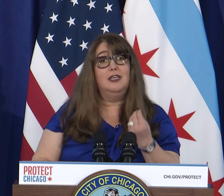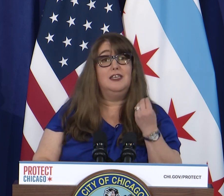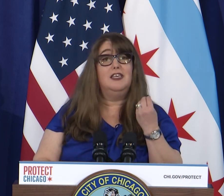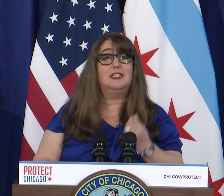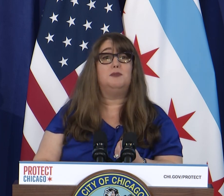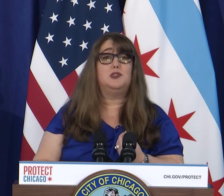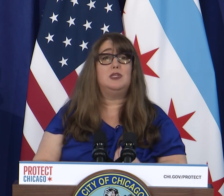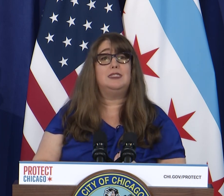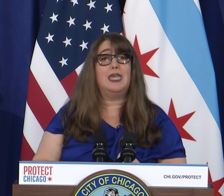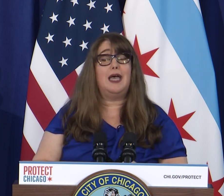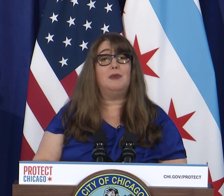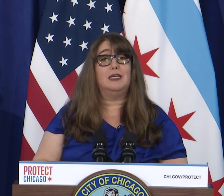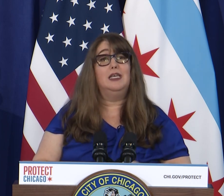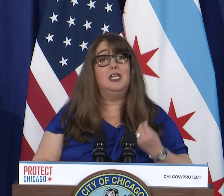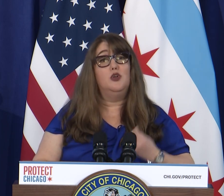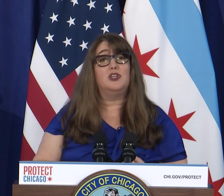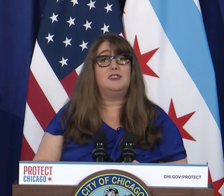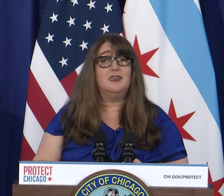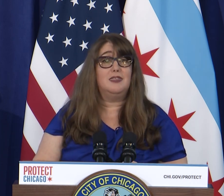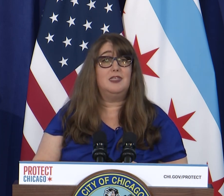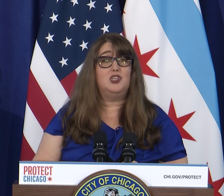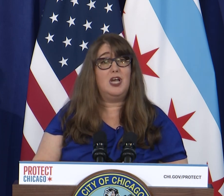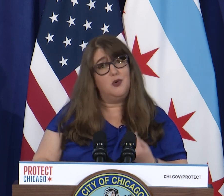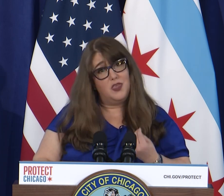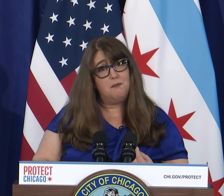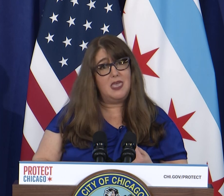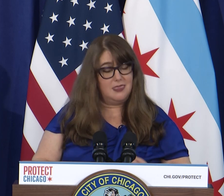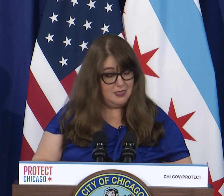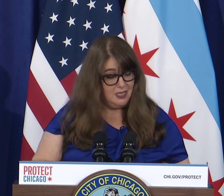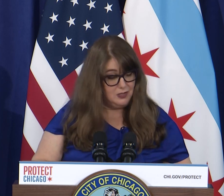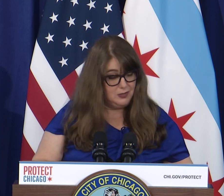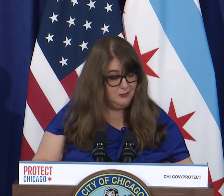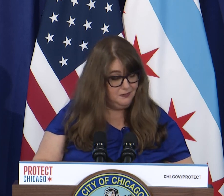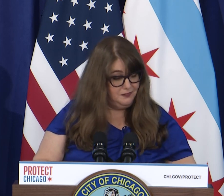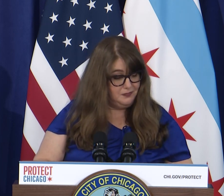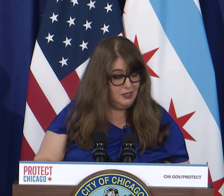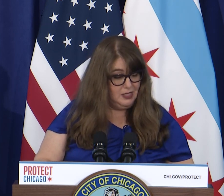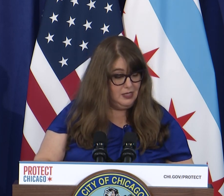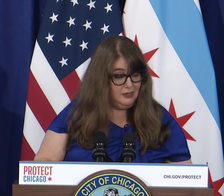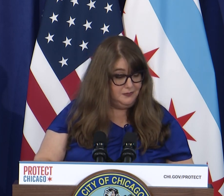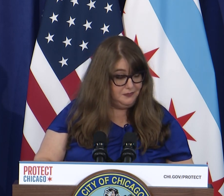suya y de las personas que aman y los residentes de Chicago dependen de eso.